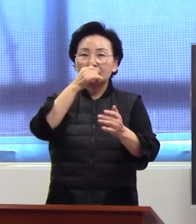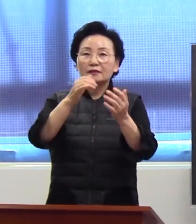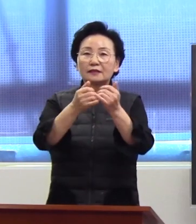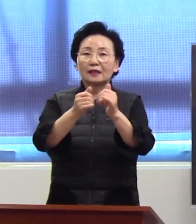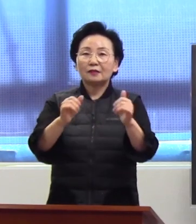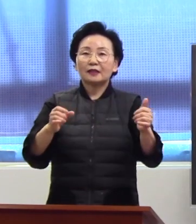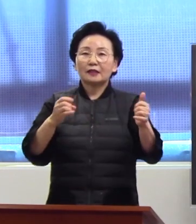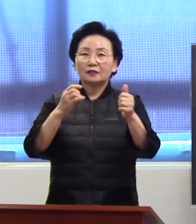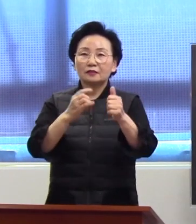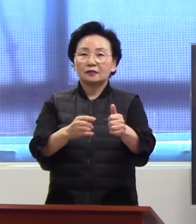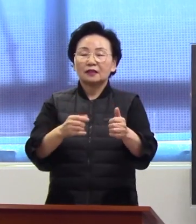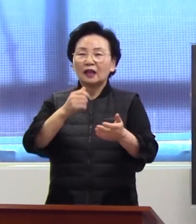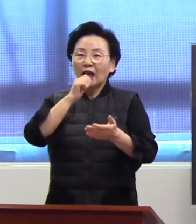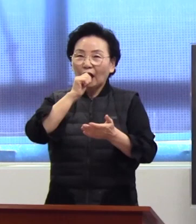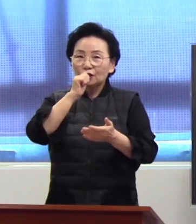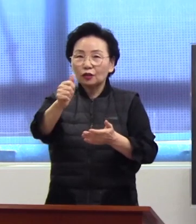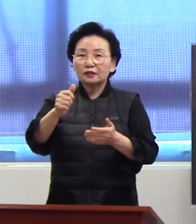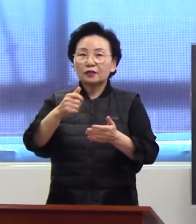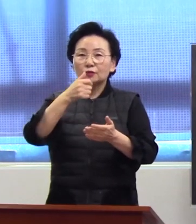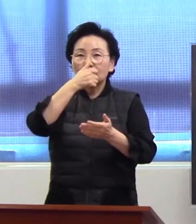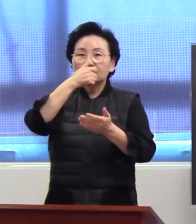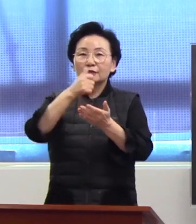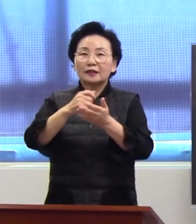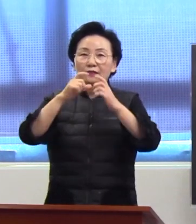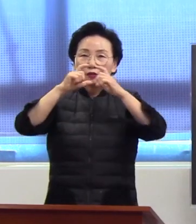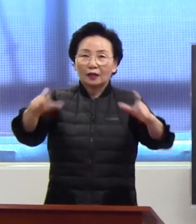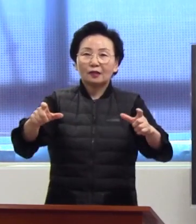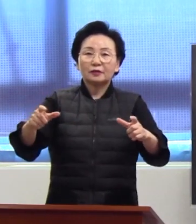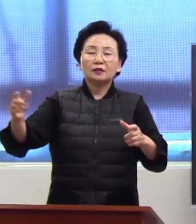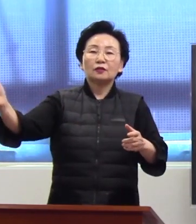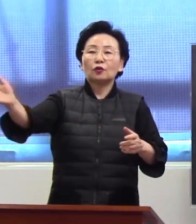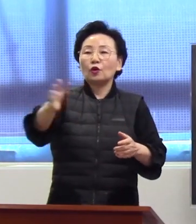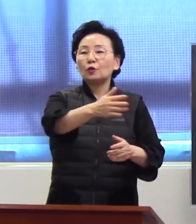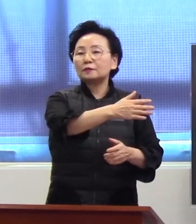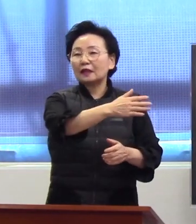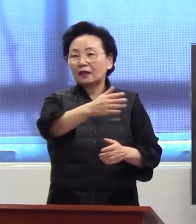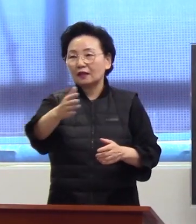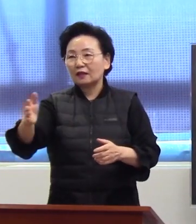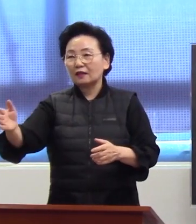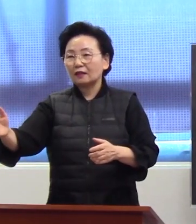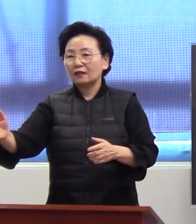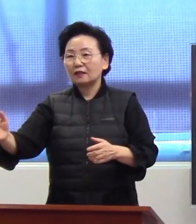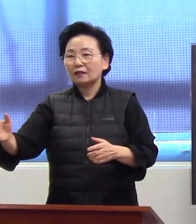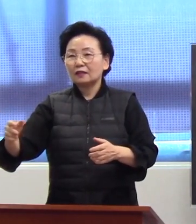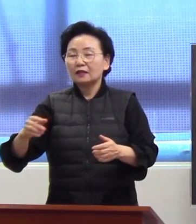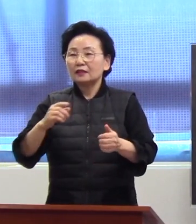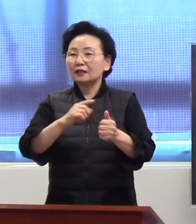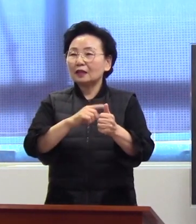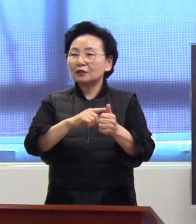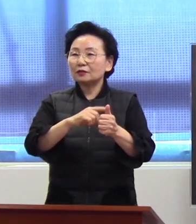있는 사람에게는 절대로 죄 정함이 없다. 이